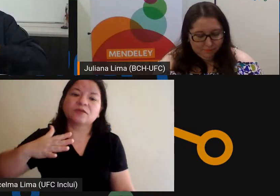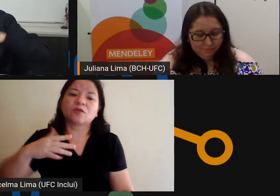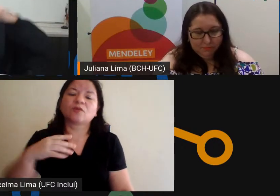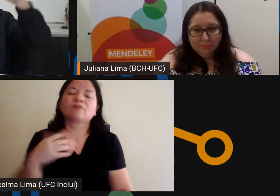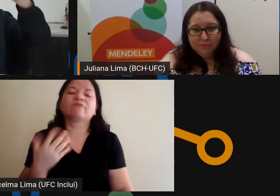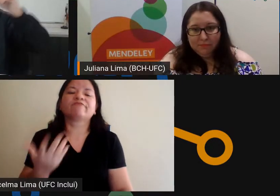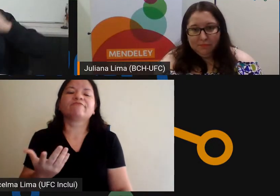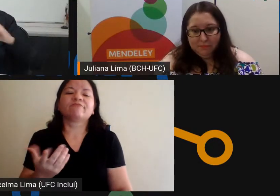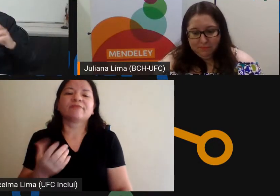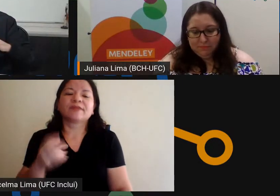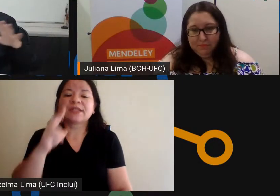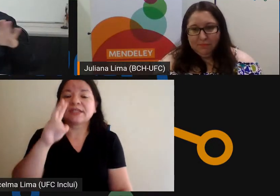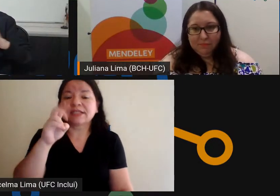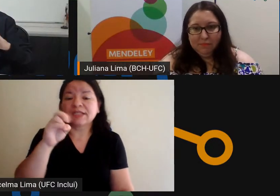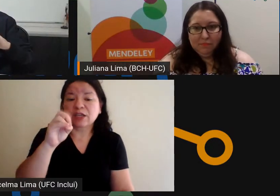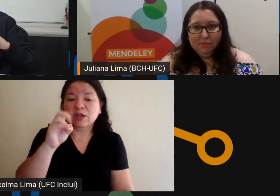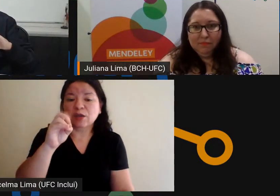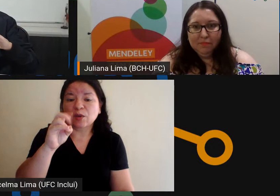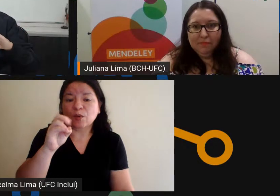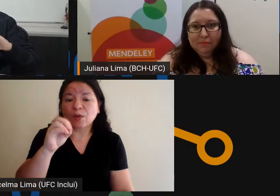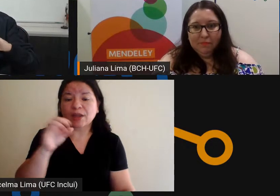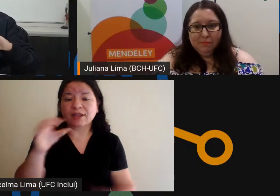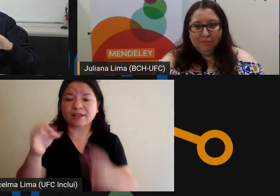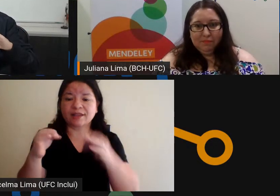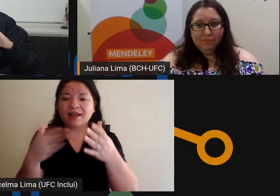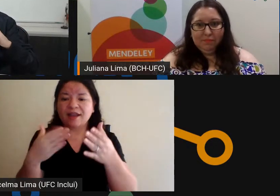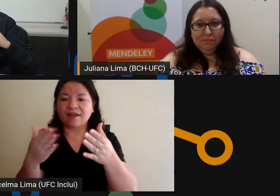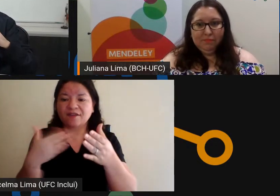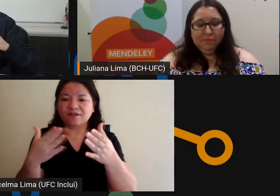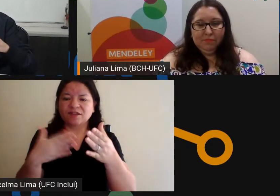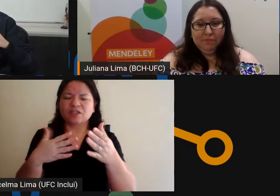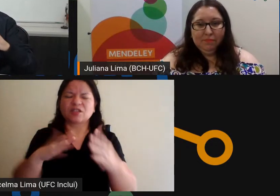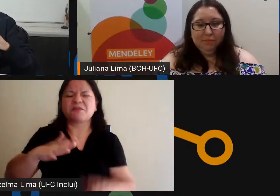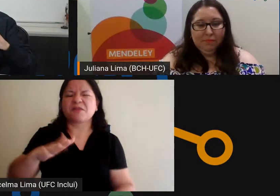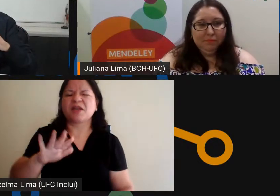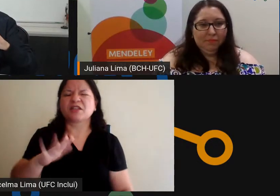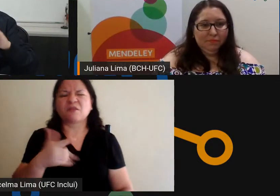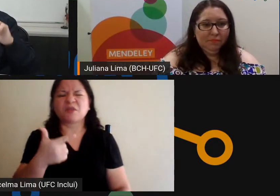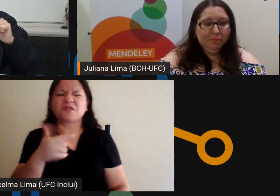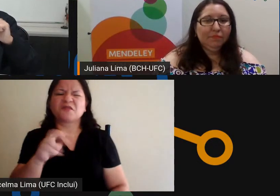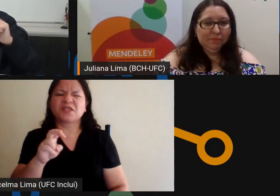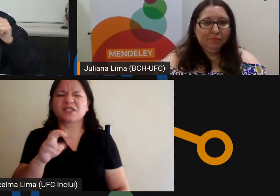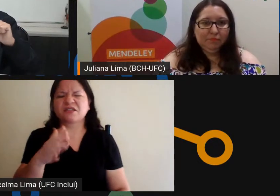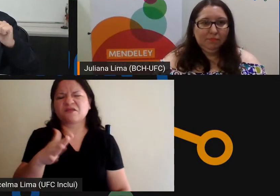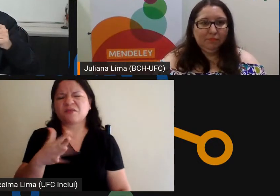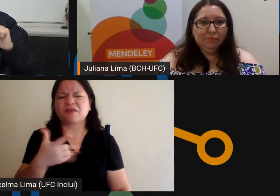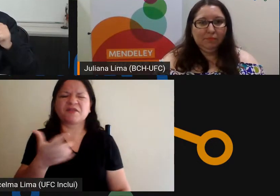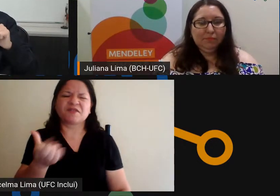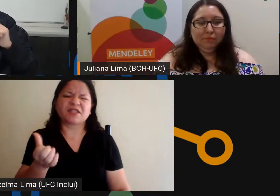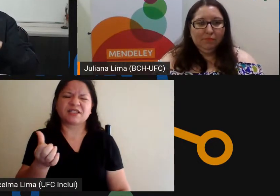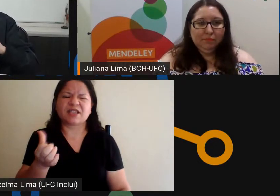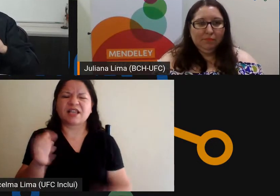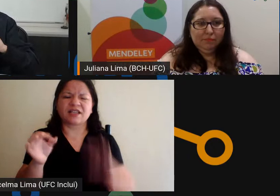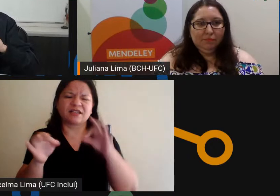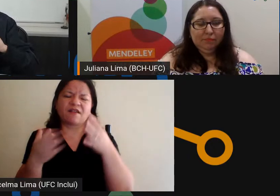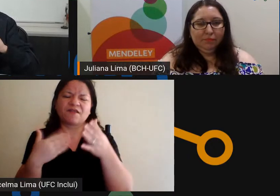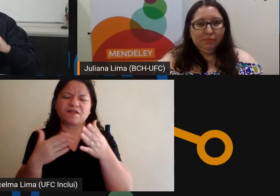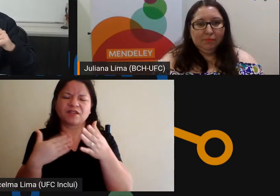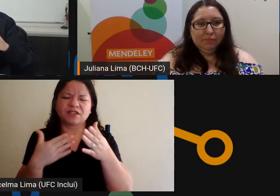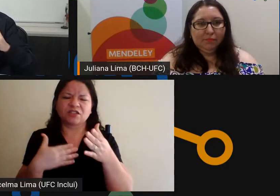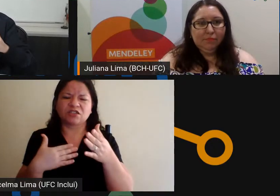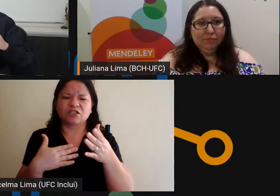Tem 50 revistas, o ponto médio vai estar na faixa de entre o 25 e o 26. De número 25 e